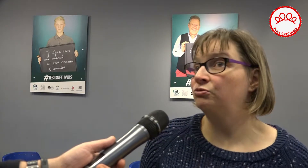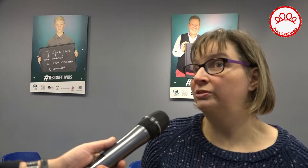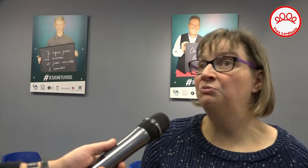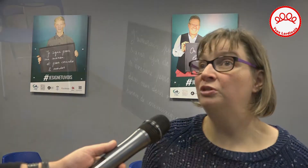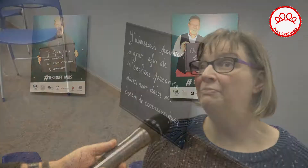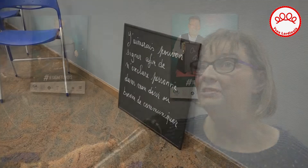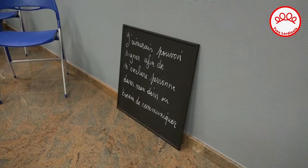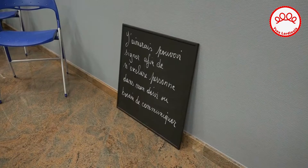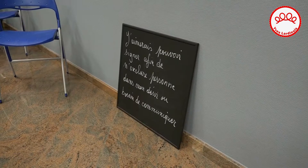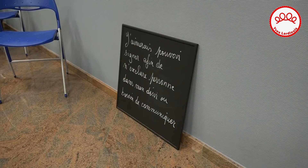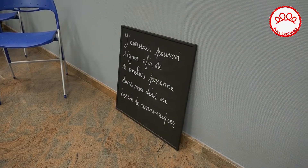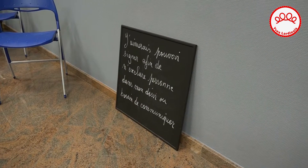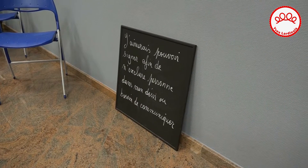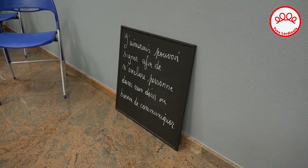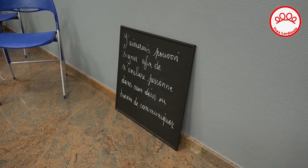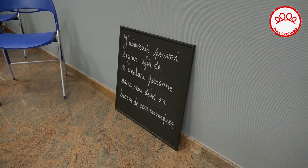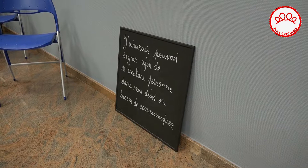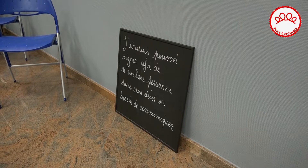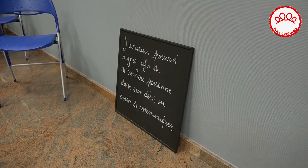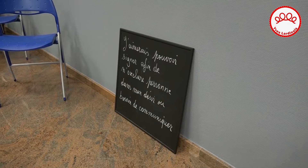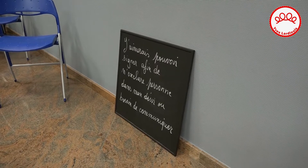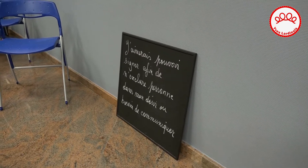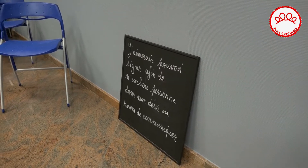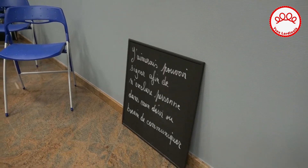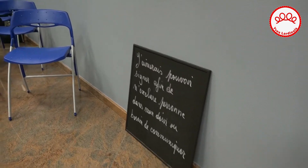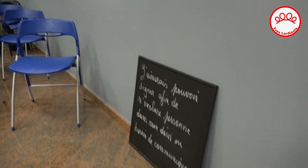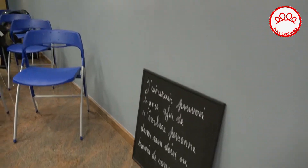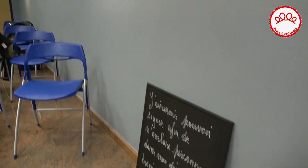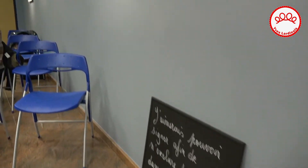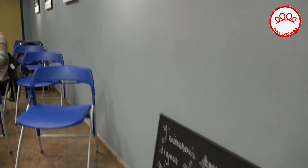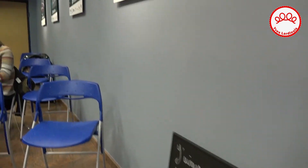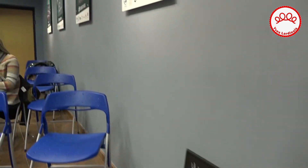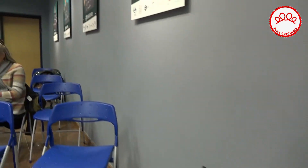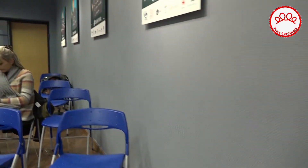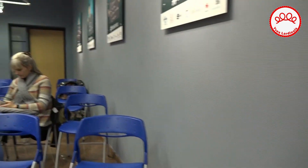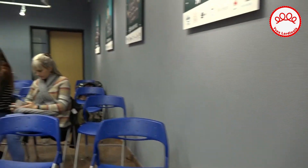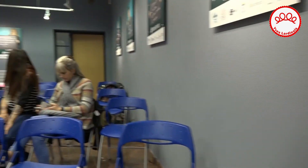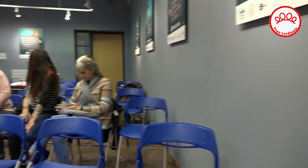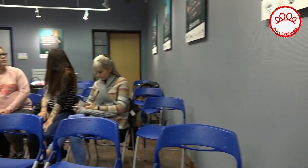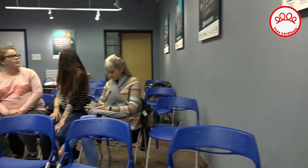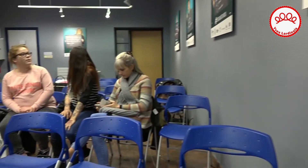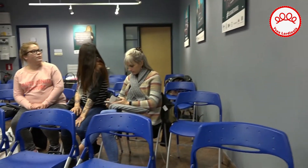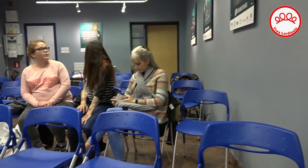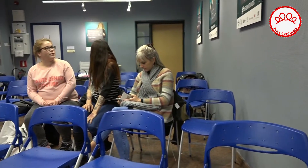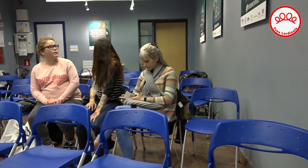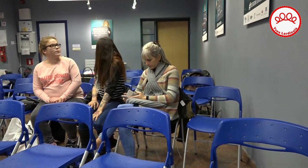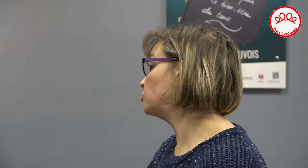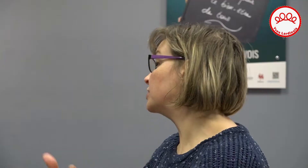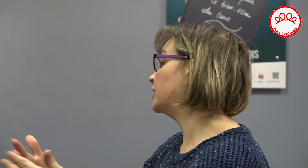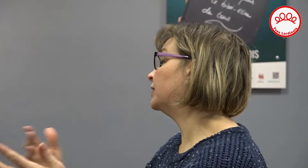sont démunis parce qu'au premier abord, ça ne se voit pas. Ils se retrouvent à devoir parler avec la personne, s'exprimer et se rendre compte